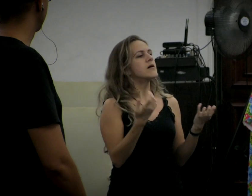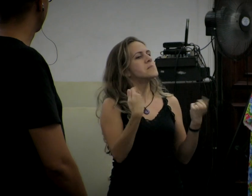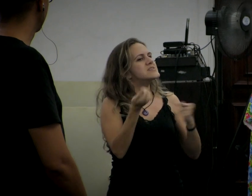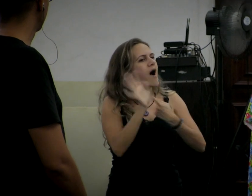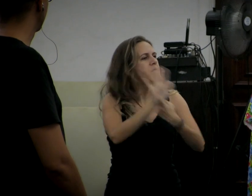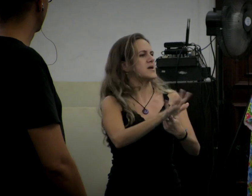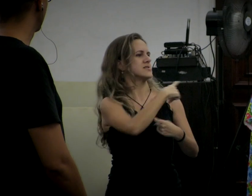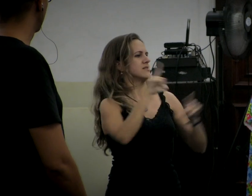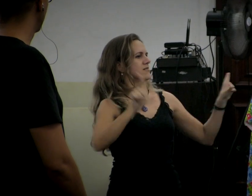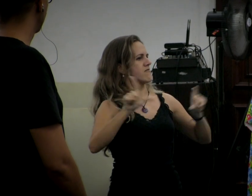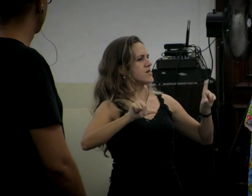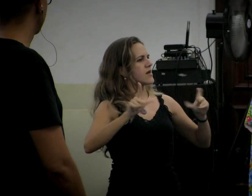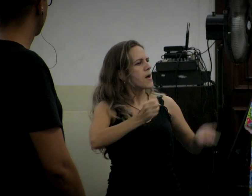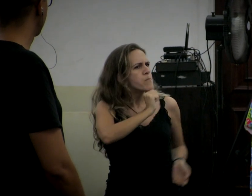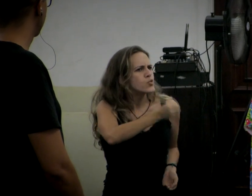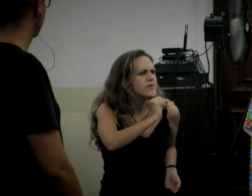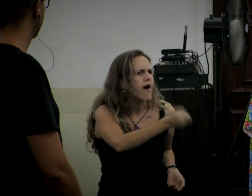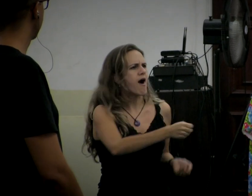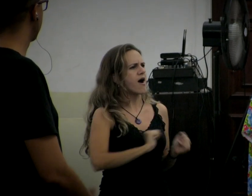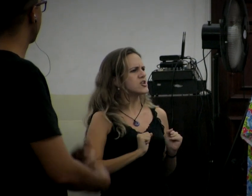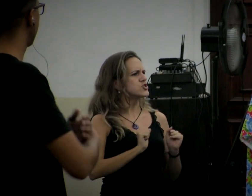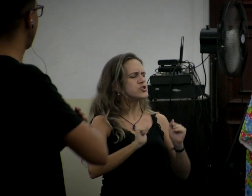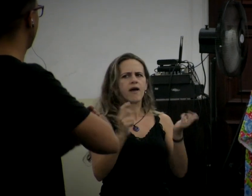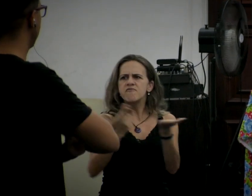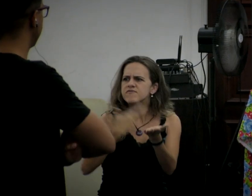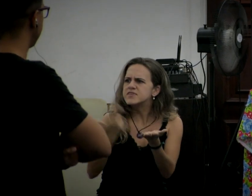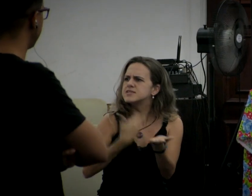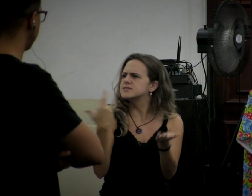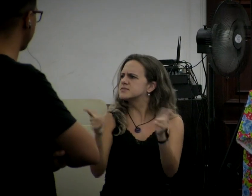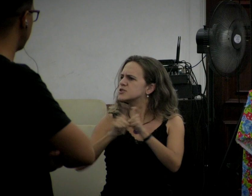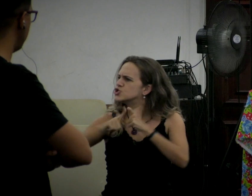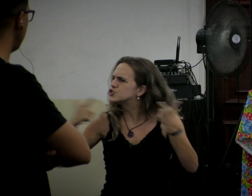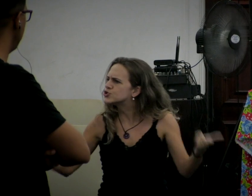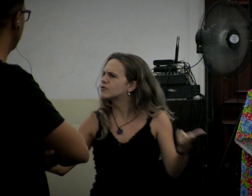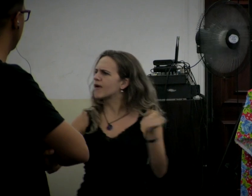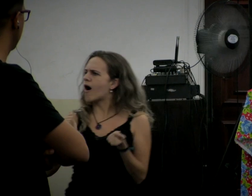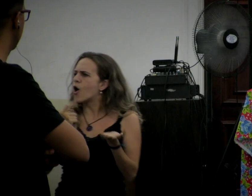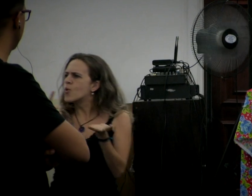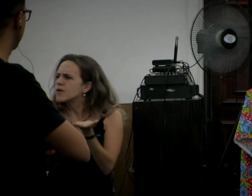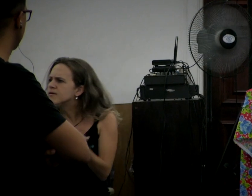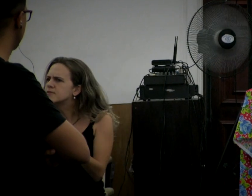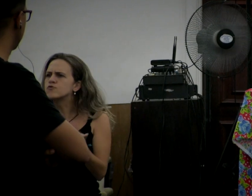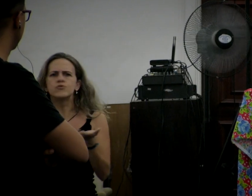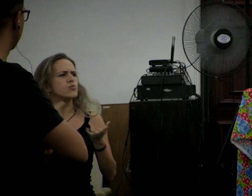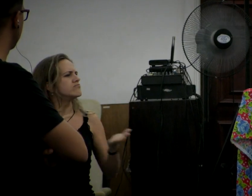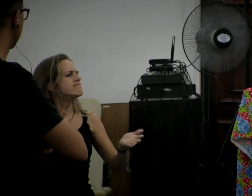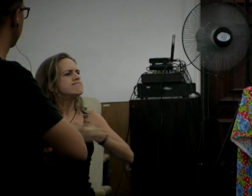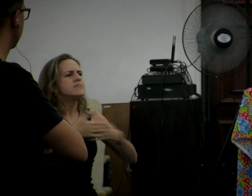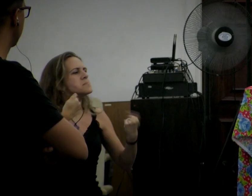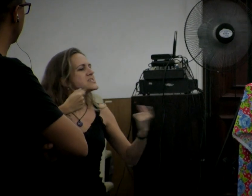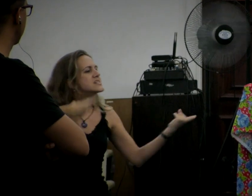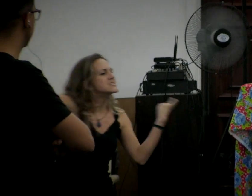do negro, e mostraram algumas reportagens na televisão, jornais, mostrou